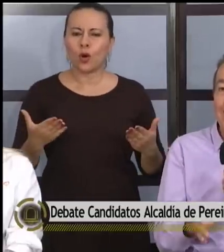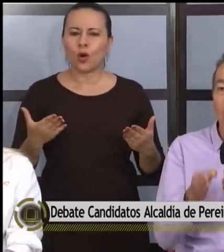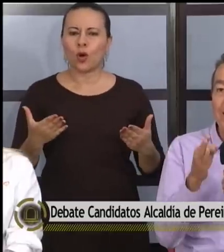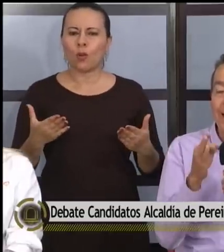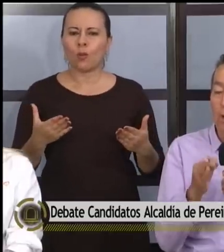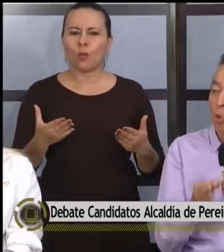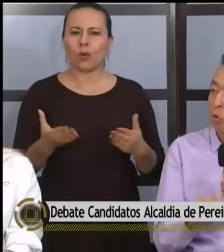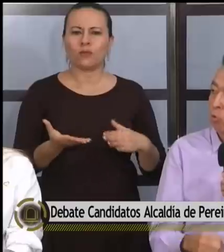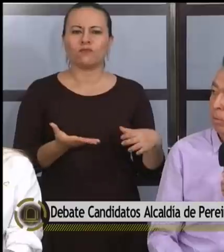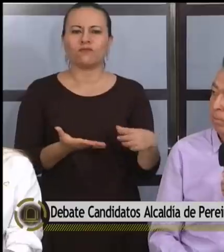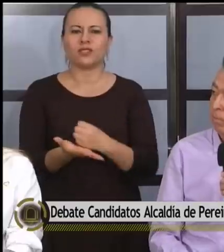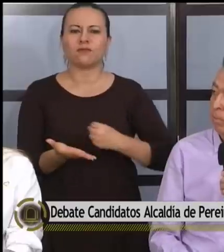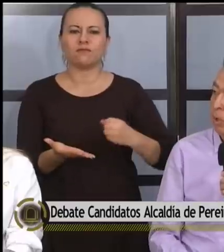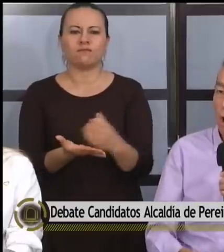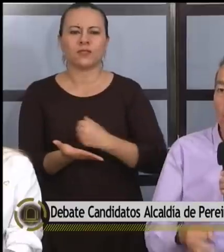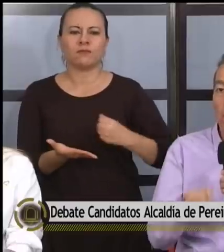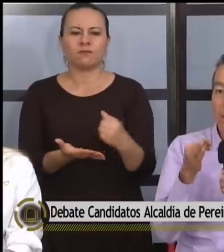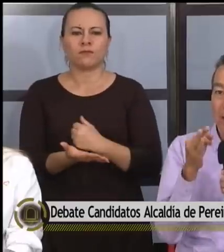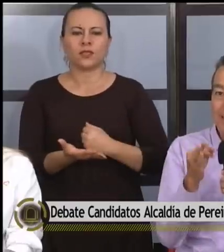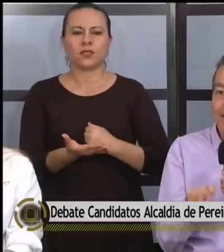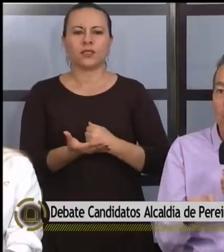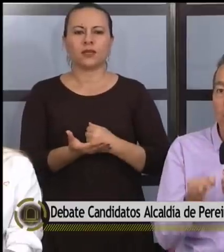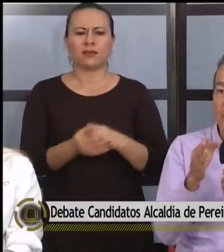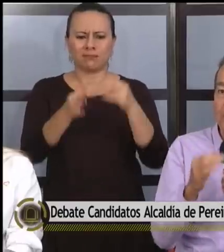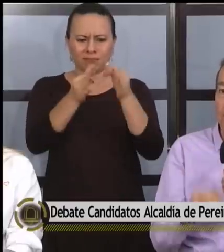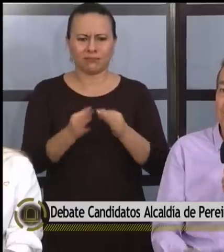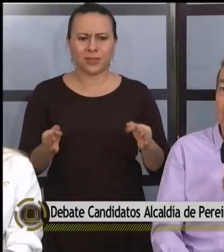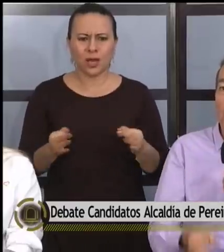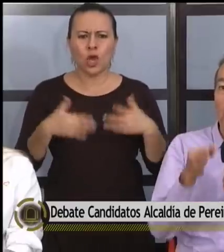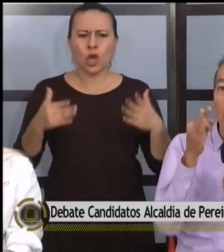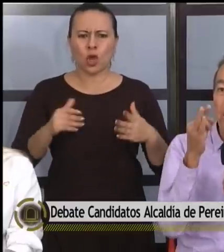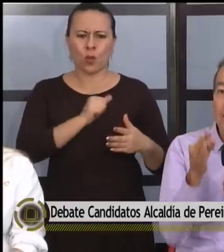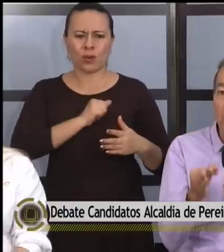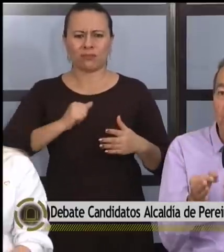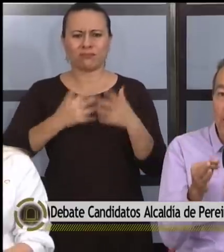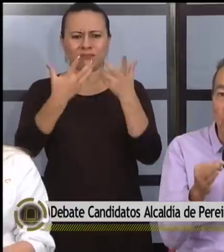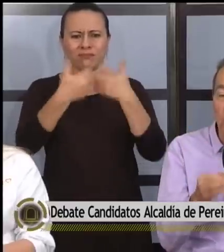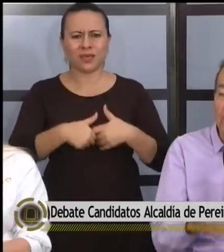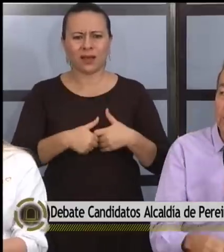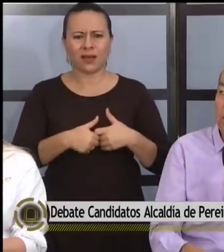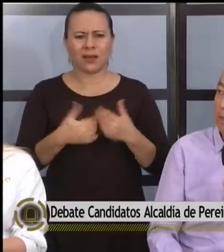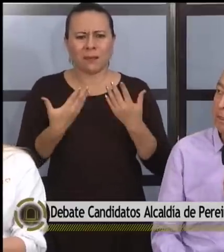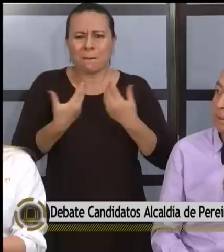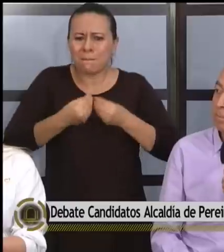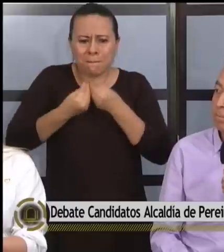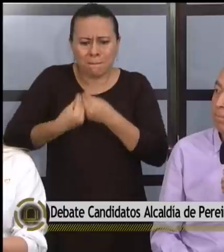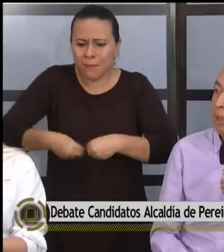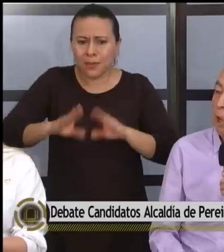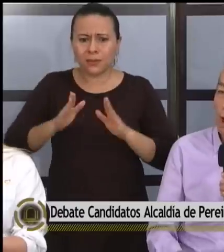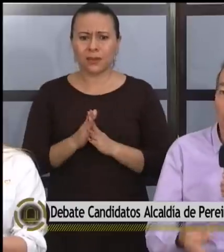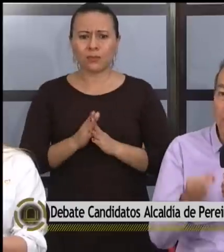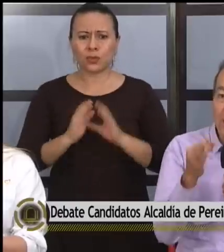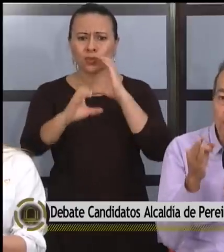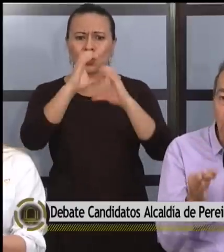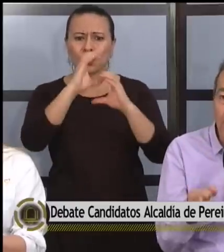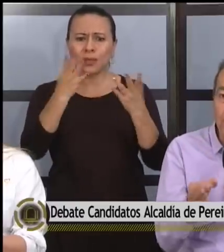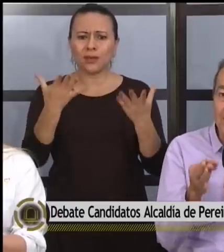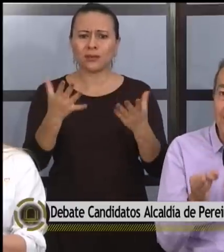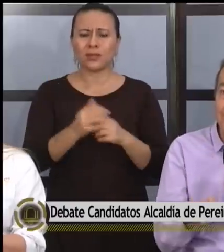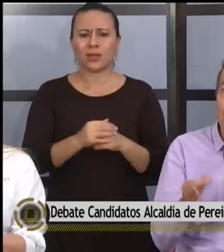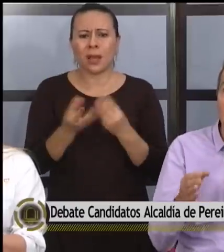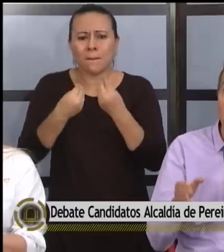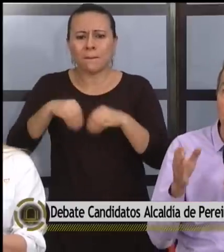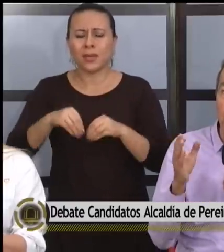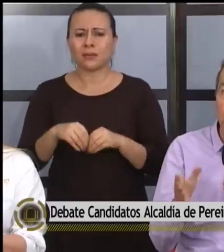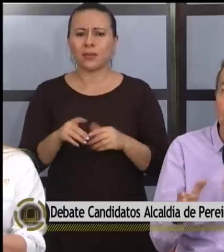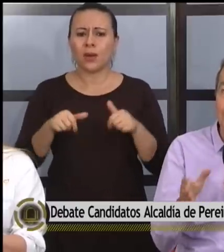han saqueado entre todos. Cómo privatizaron nuestras empresas, cómo perdimos telecomunicaciones, cómo perdimos la empresa